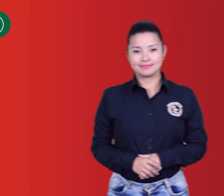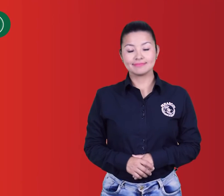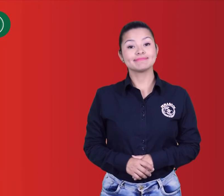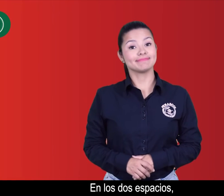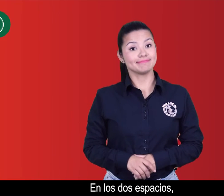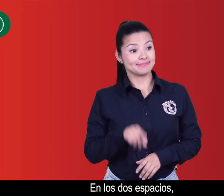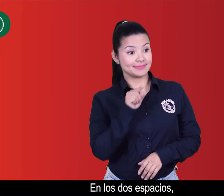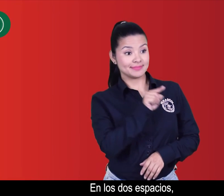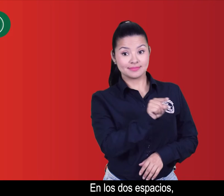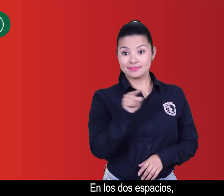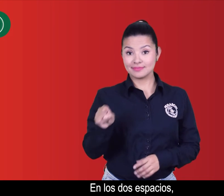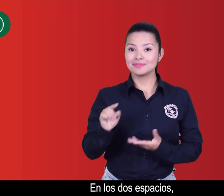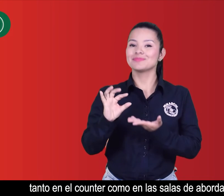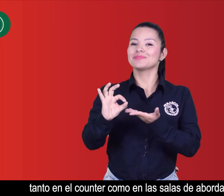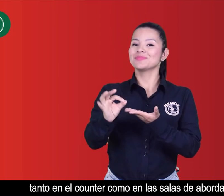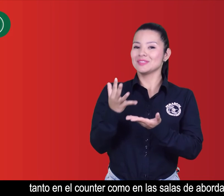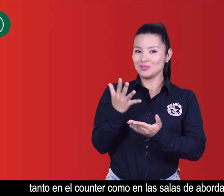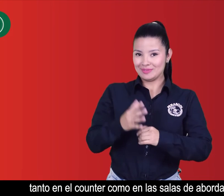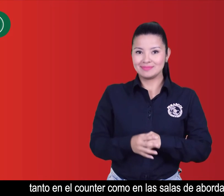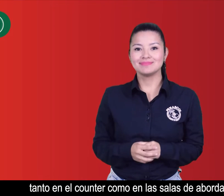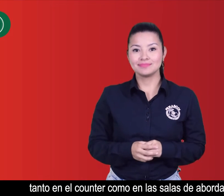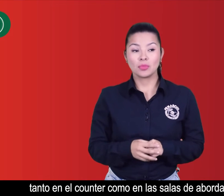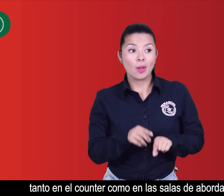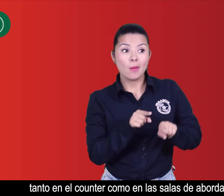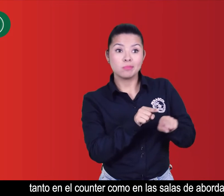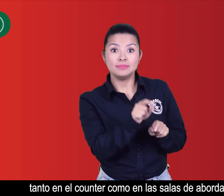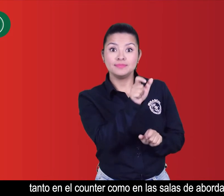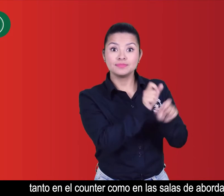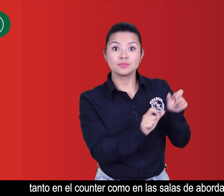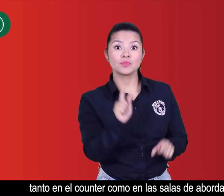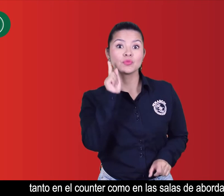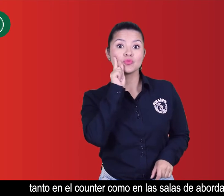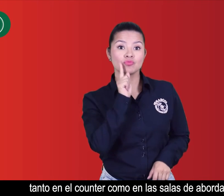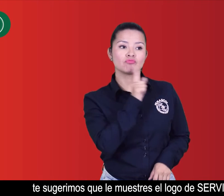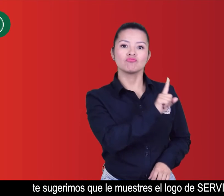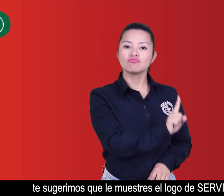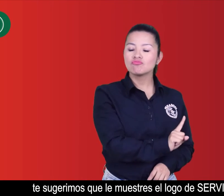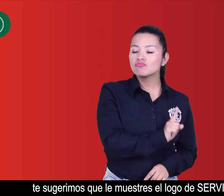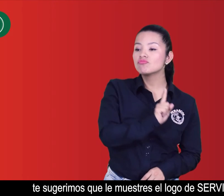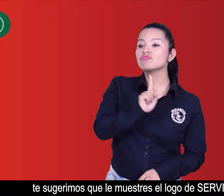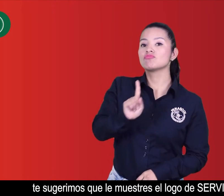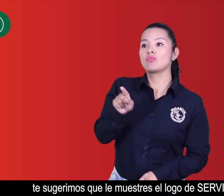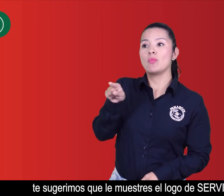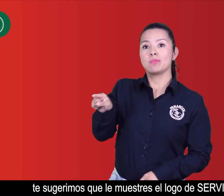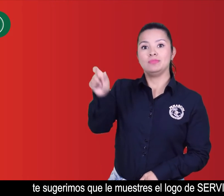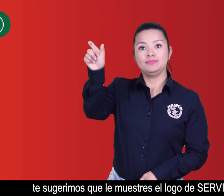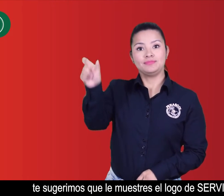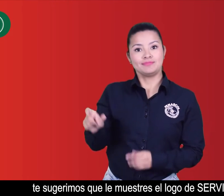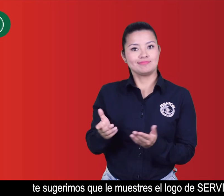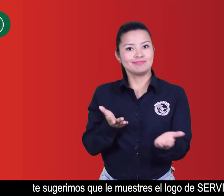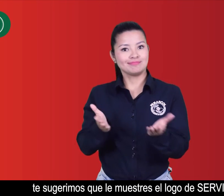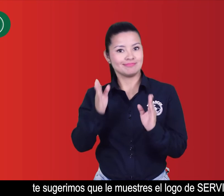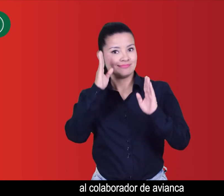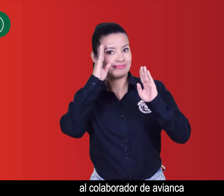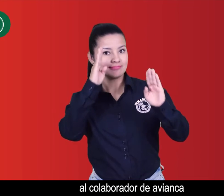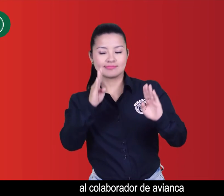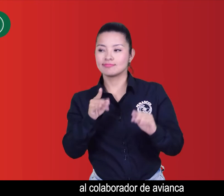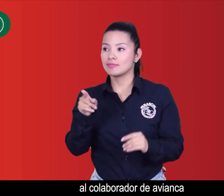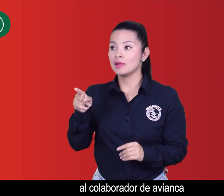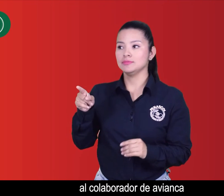En los dos espacios, tanto en el counter como en las salas de abordaje, te sugerimos que le muestres el logo de Servir al colaborador